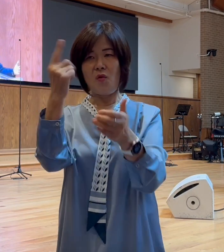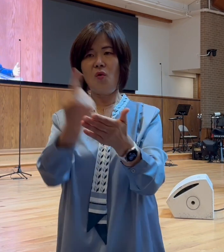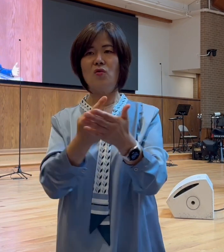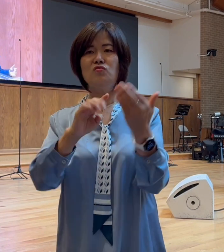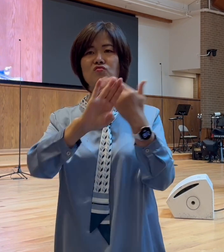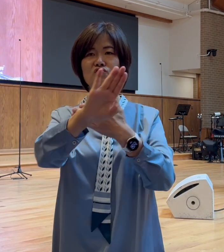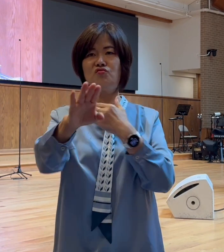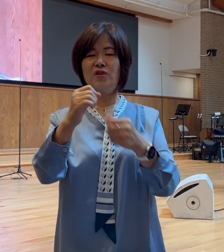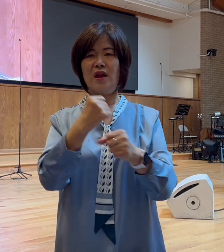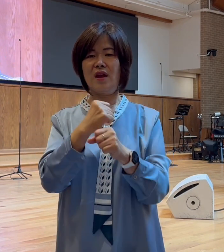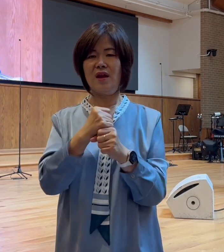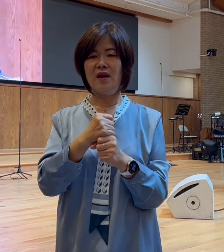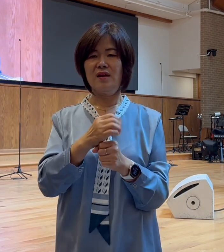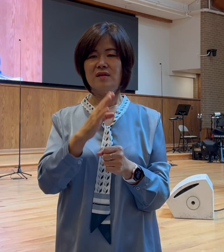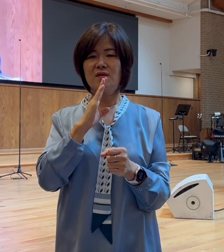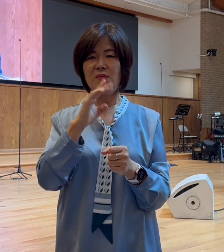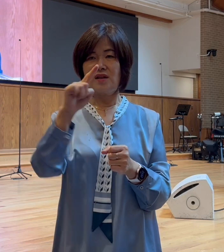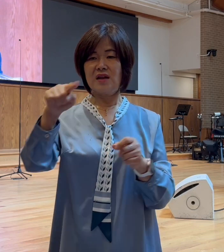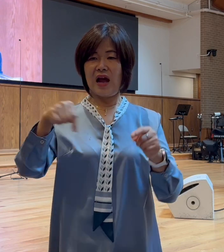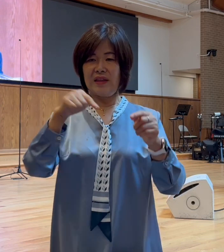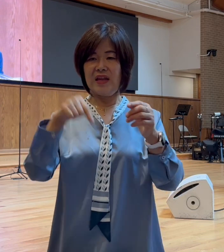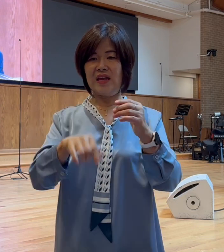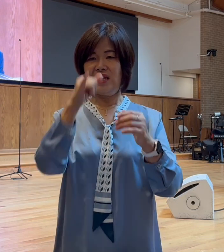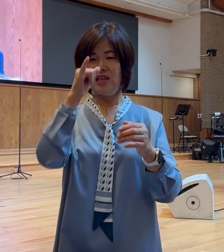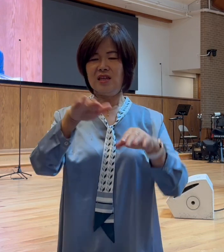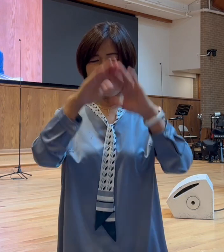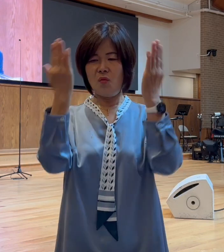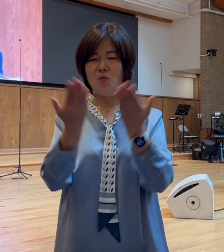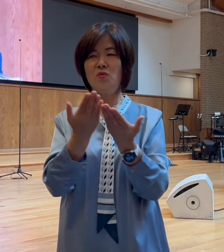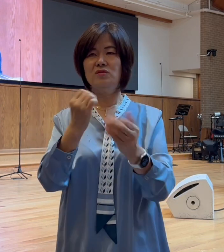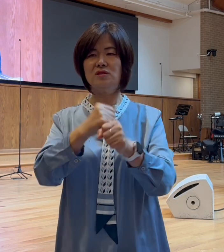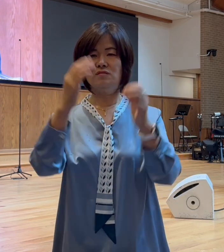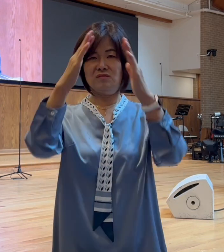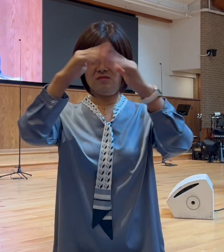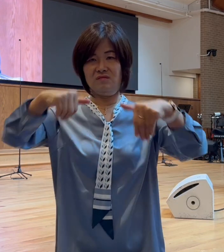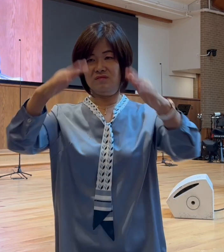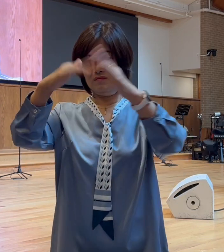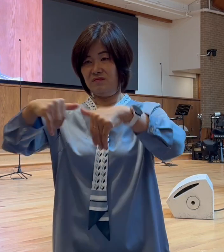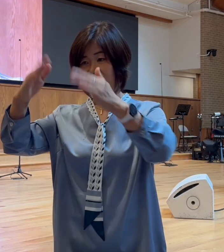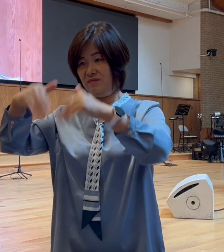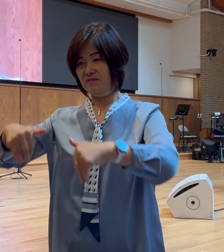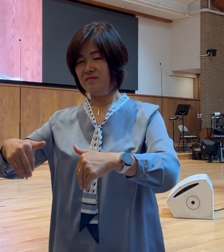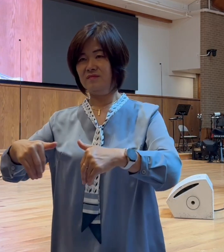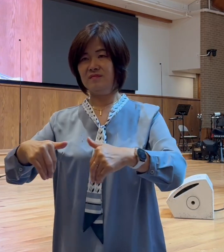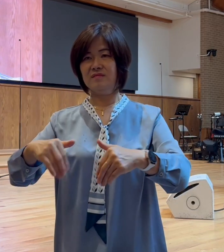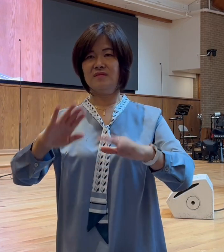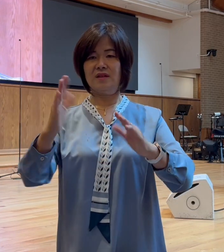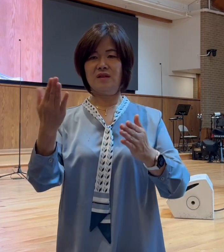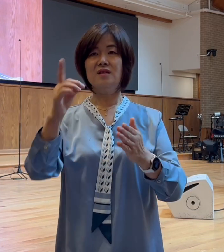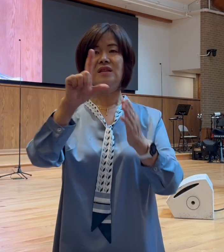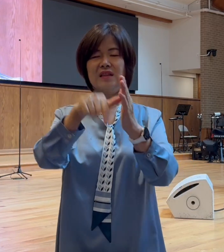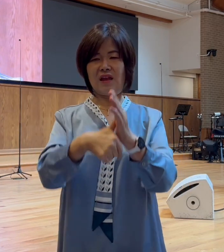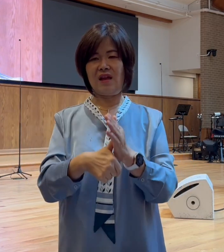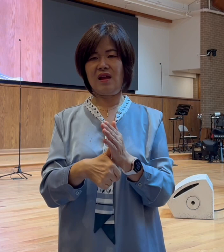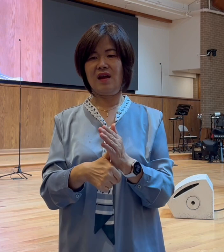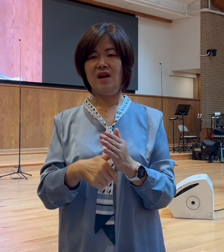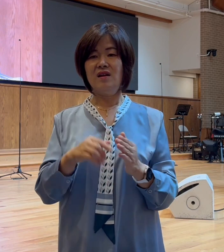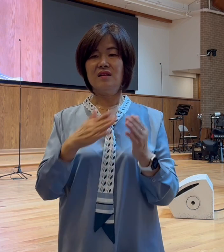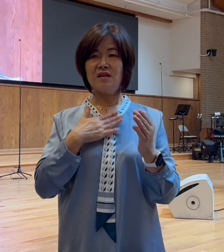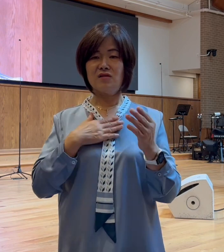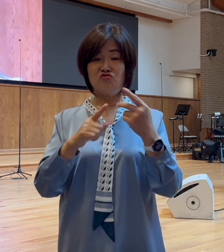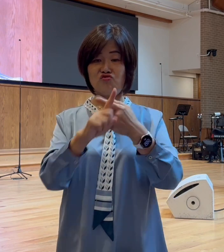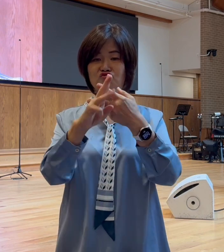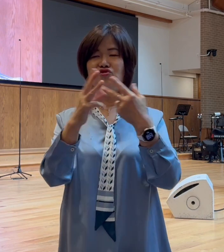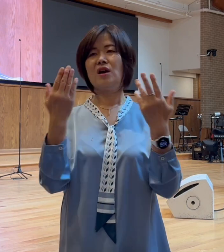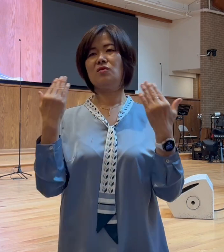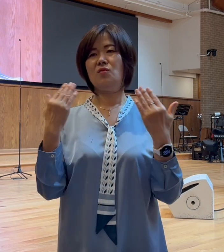넓게 설정되면서 그 안에 있는 모든 무허가 건물을 철거했습니다. 그때가 이제 중학교